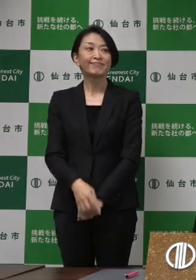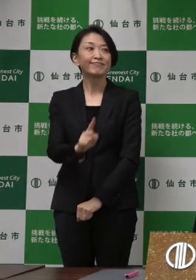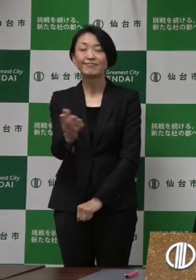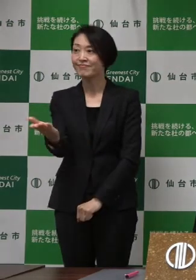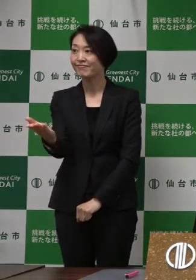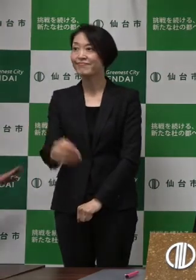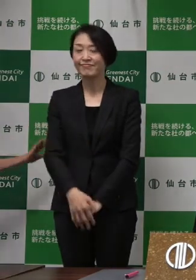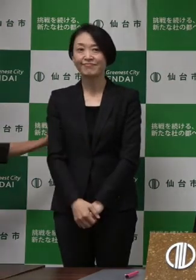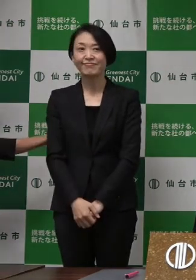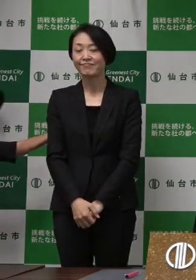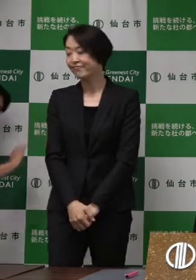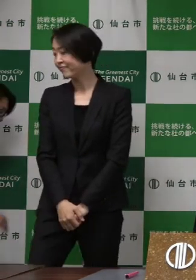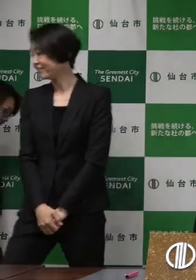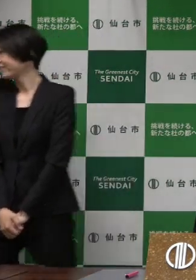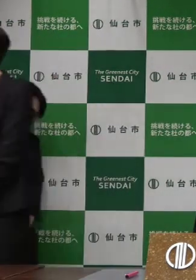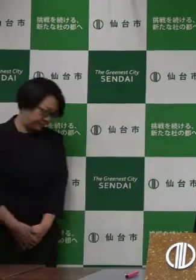か。